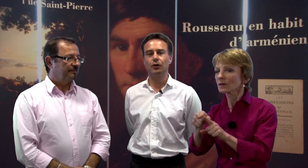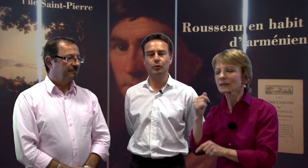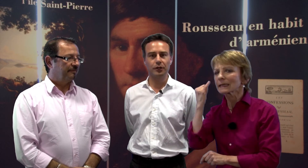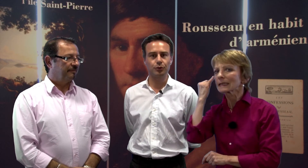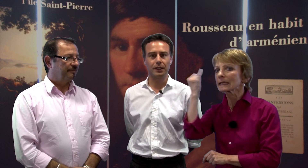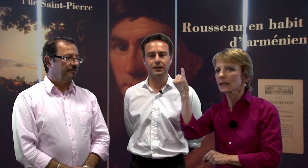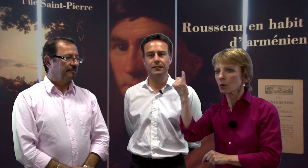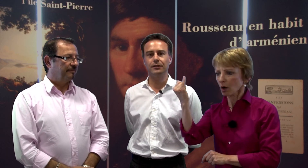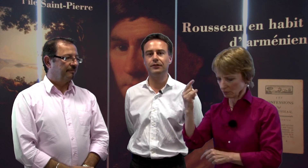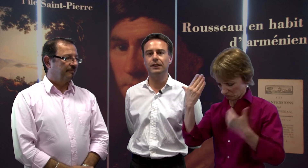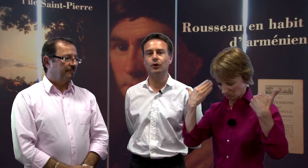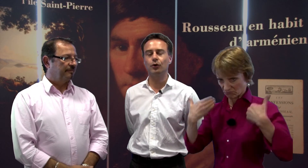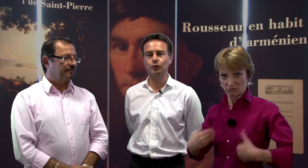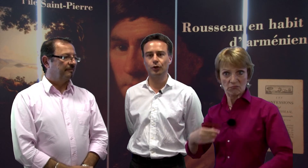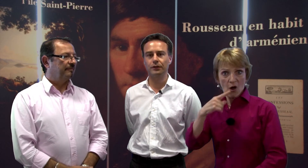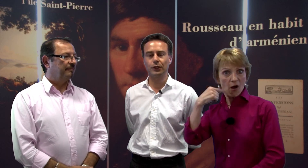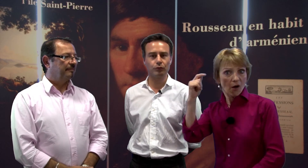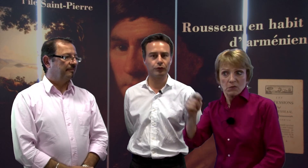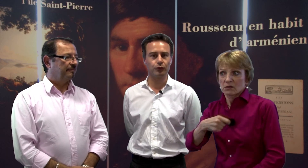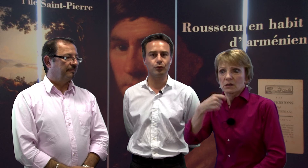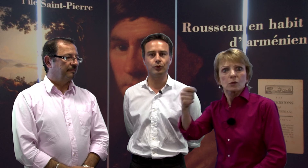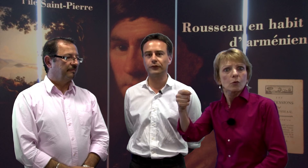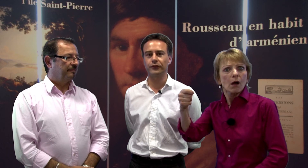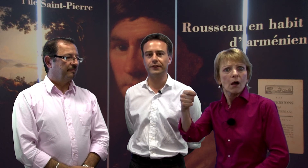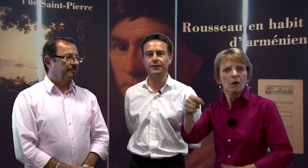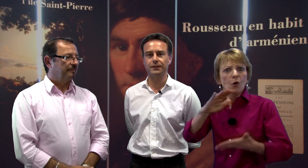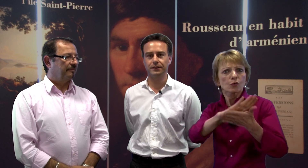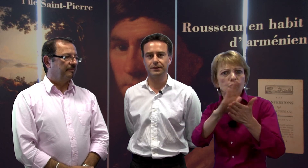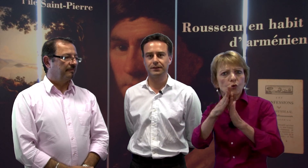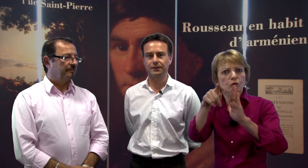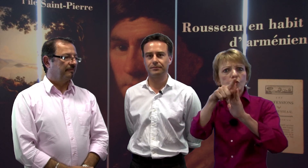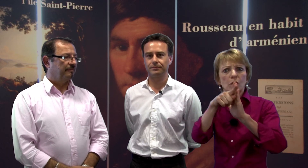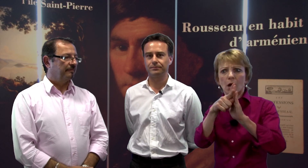l'homme naturel qui vit en dehors des conventions de la société.